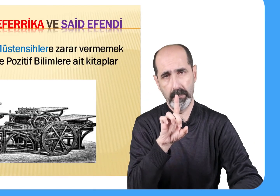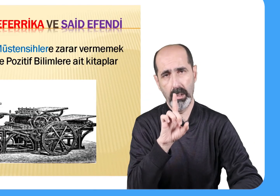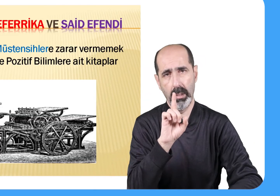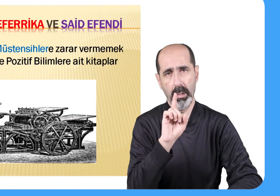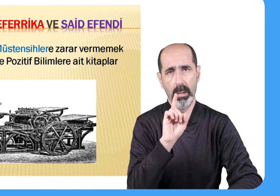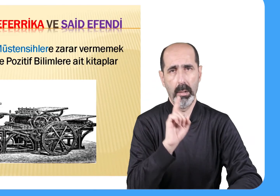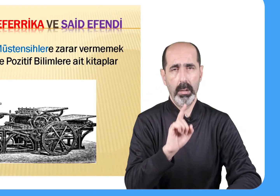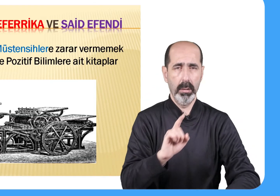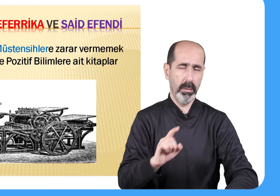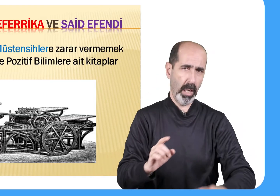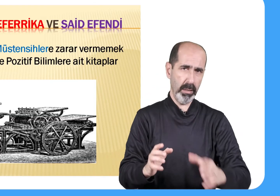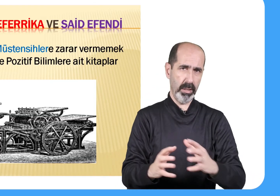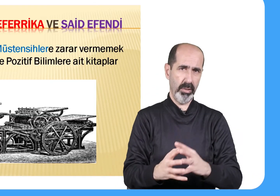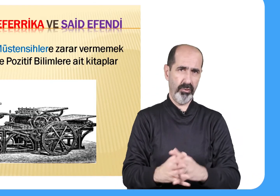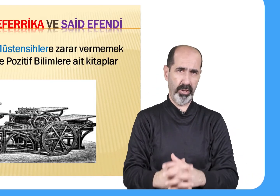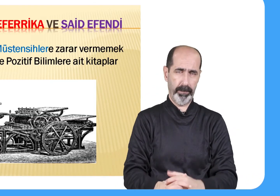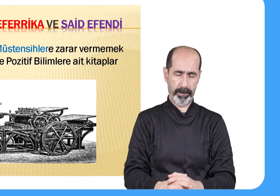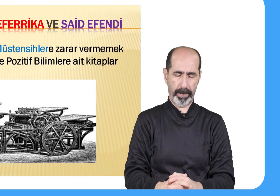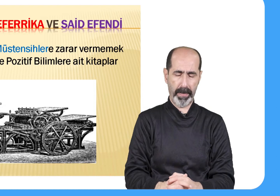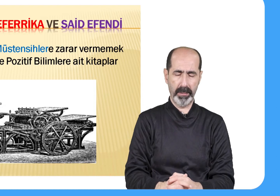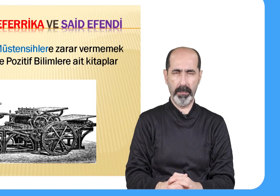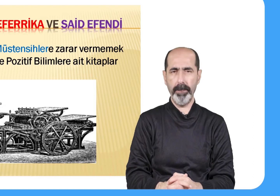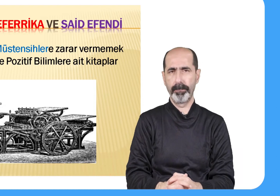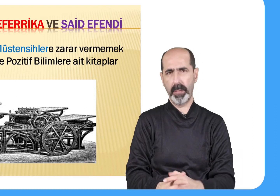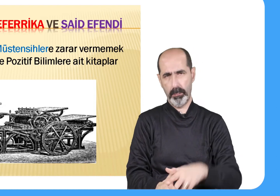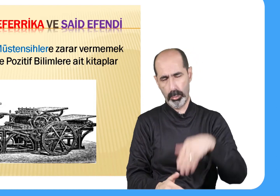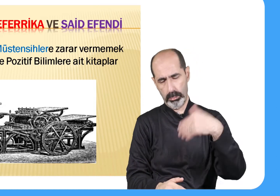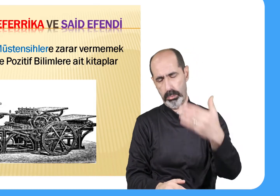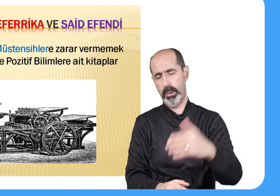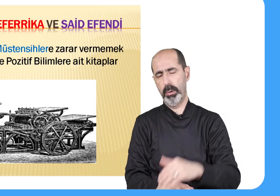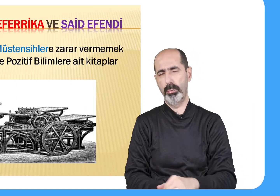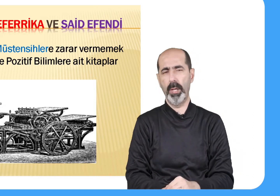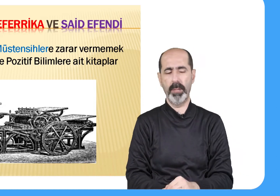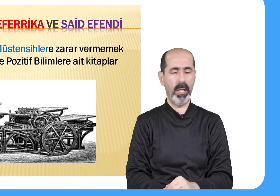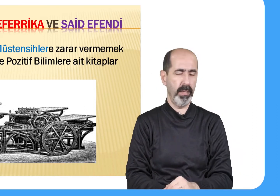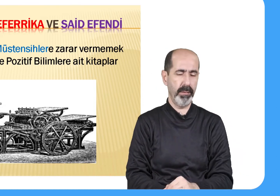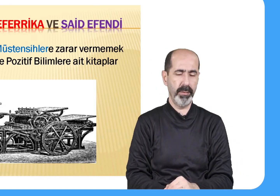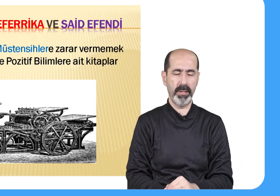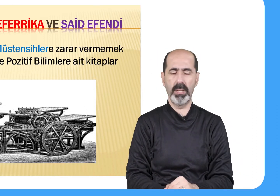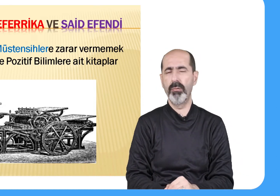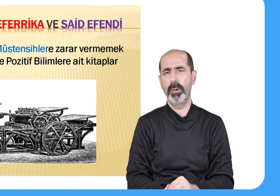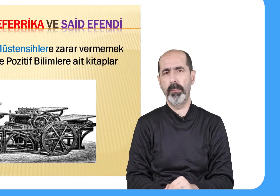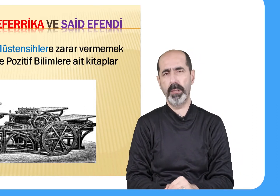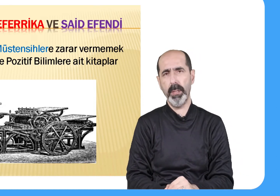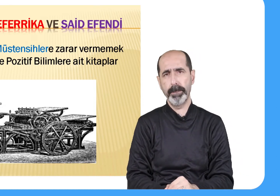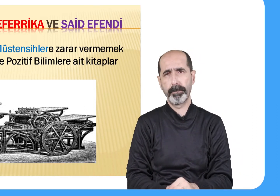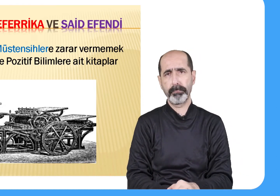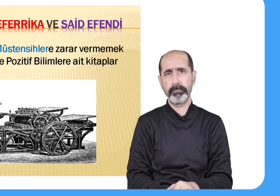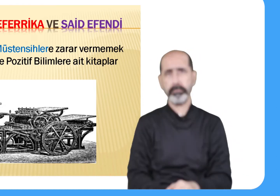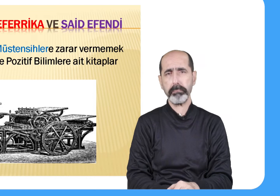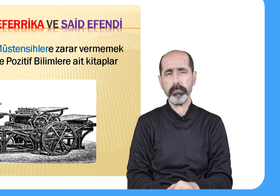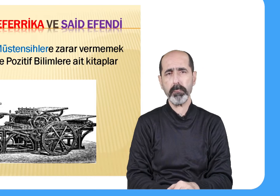rears geldik ikinci adıma bu dönemde Lale devrindeki ikinci önemli